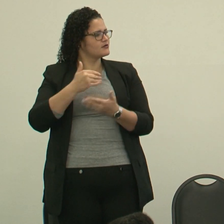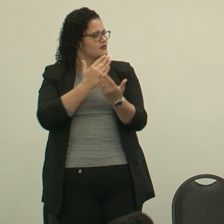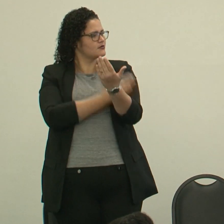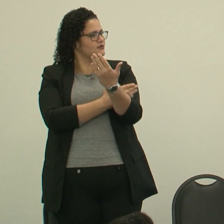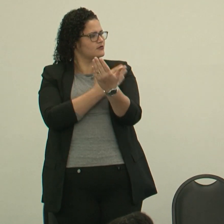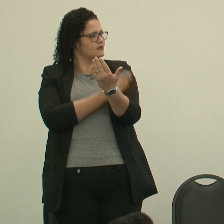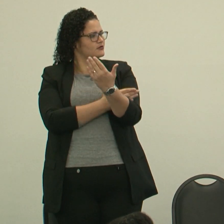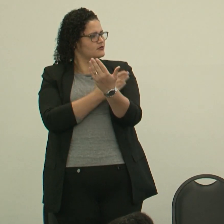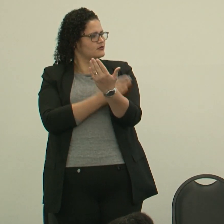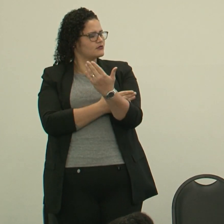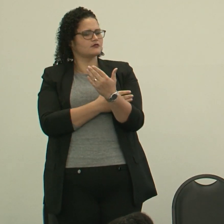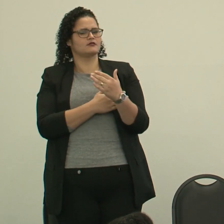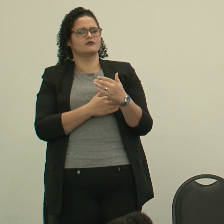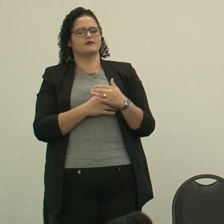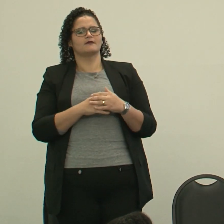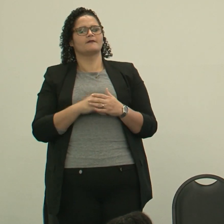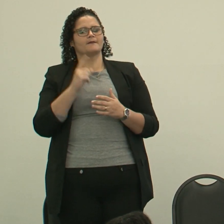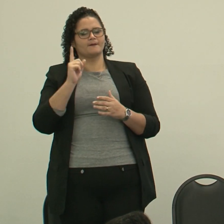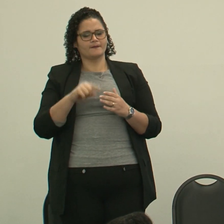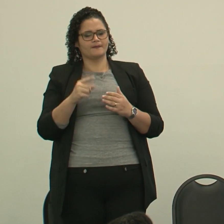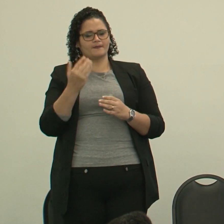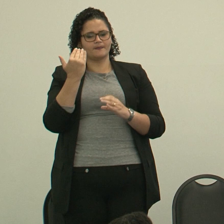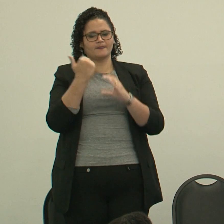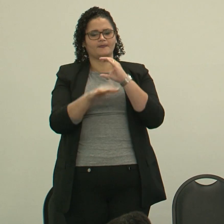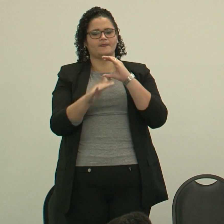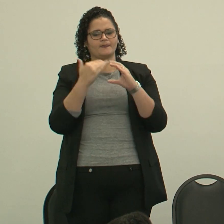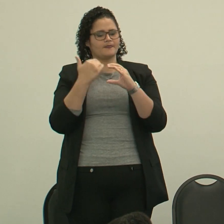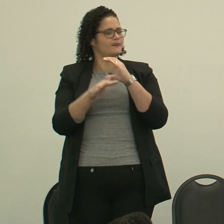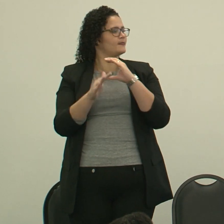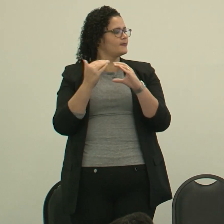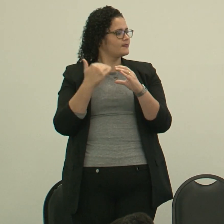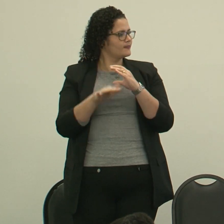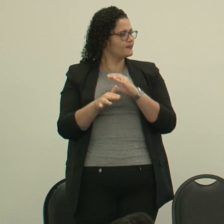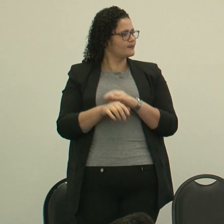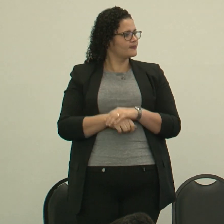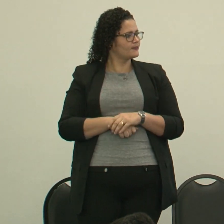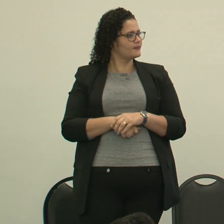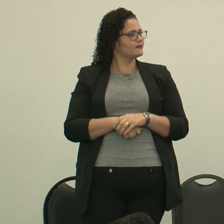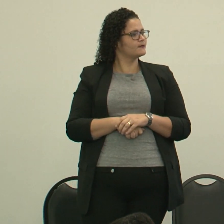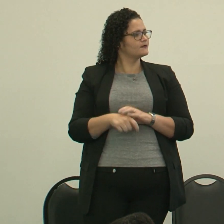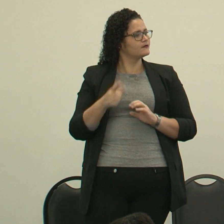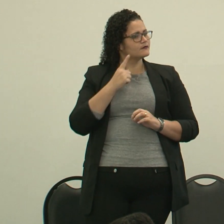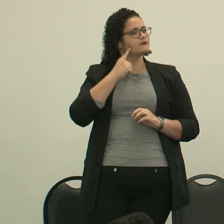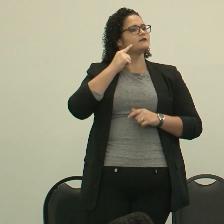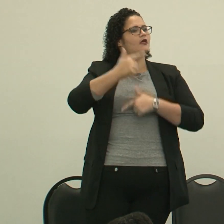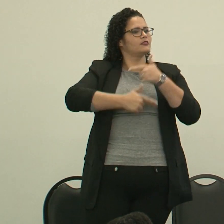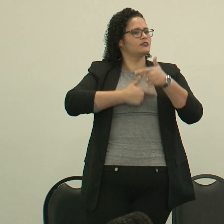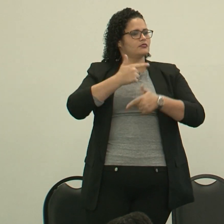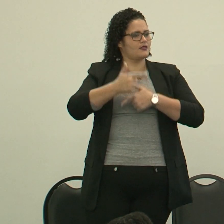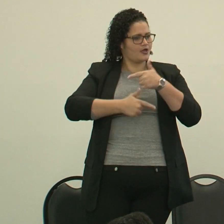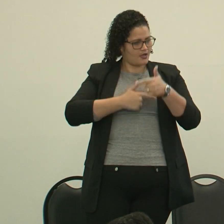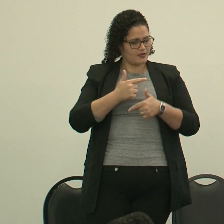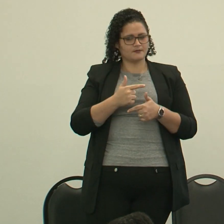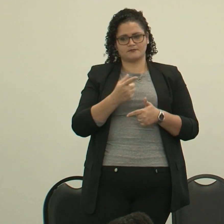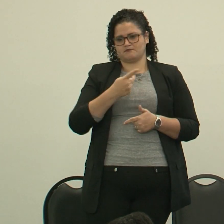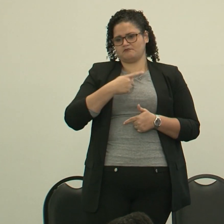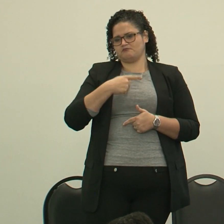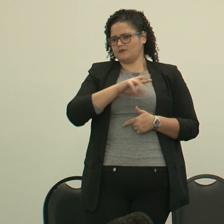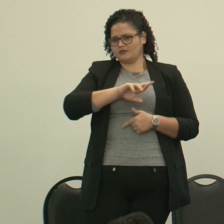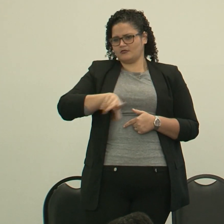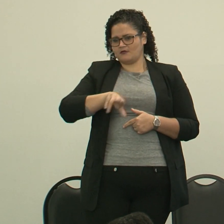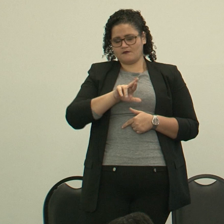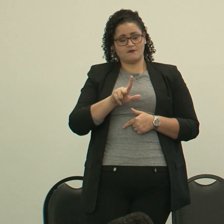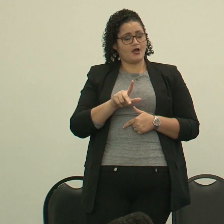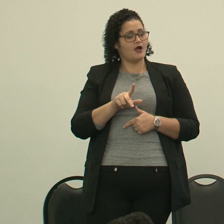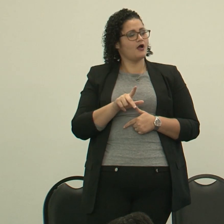no Dropbox, né, que é onde estão essas tirinhas, e compartilha com vocês, porque a ideia é que vocês trabalhem isso, essas tirinhas não são nossas.